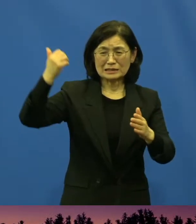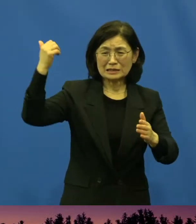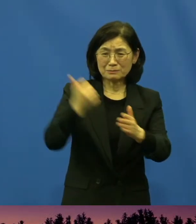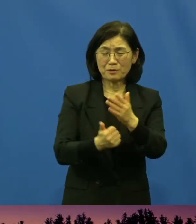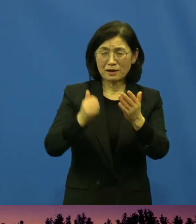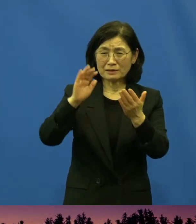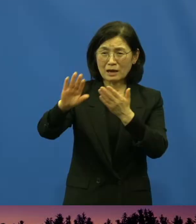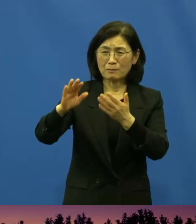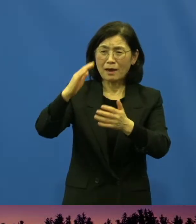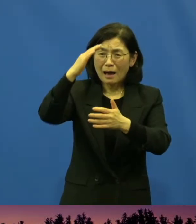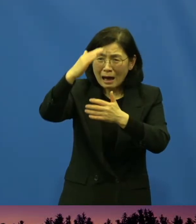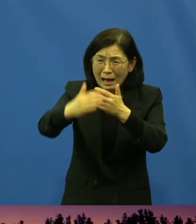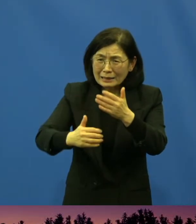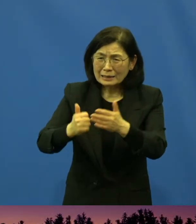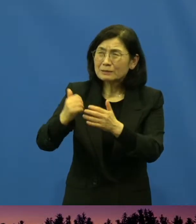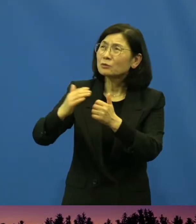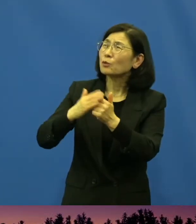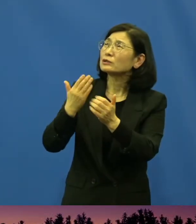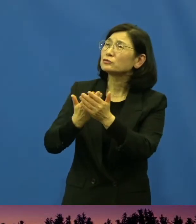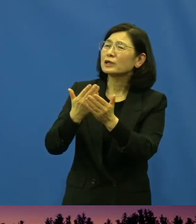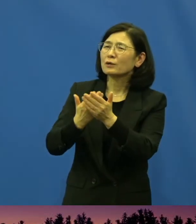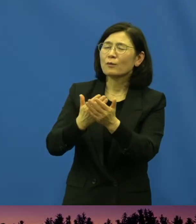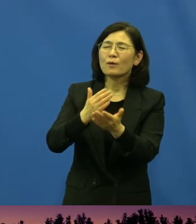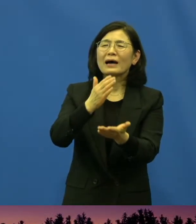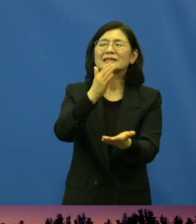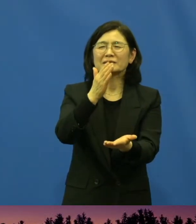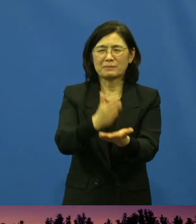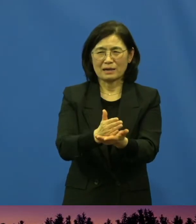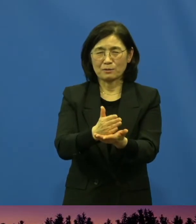여러분, 기도도 선 기도가 와야 돼요.